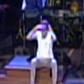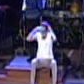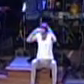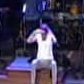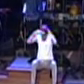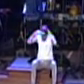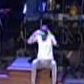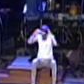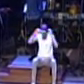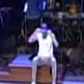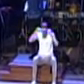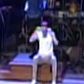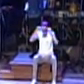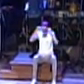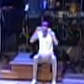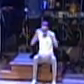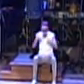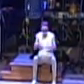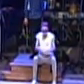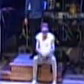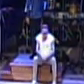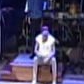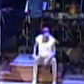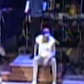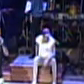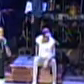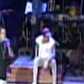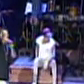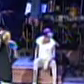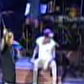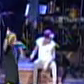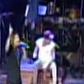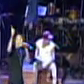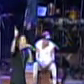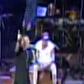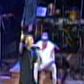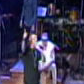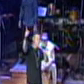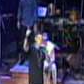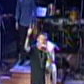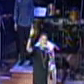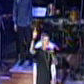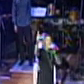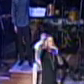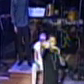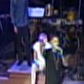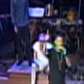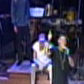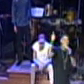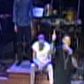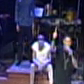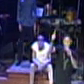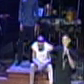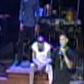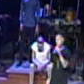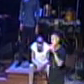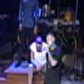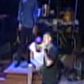Estos son los Crew Peligrosos. Directamente el barrio Aranjuez. de la ciudad de